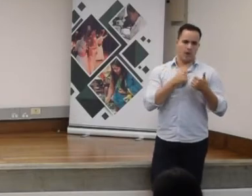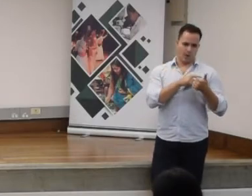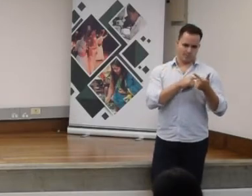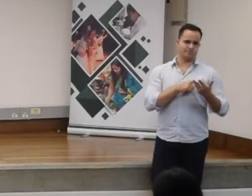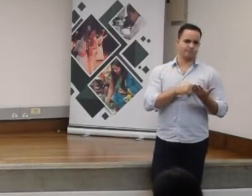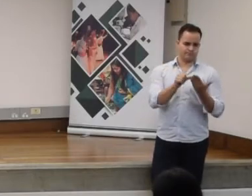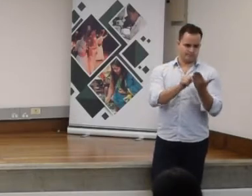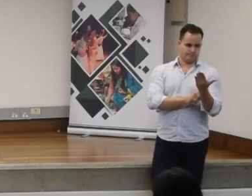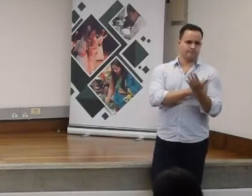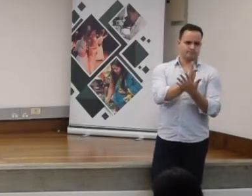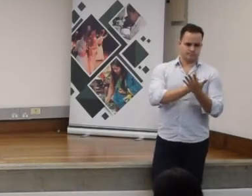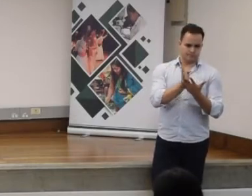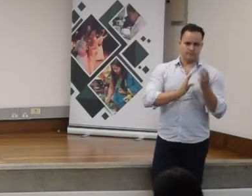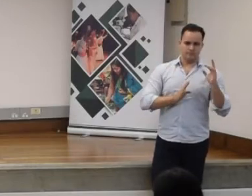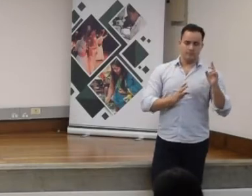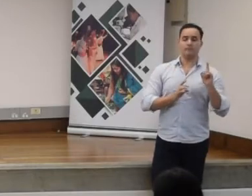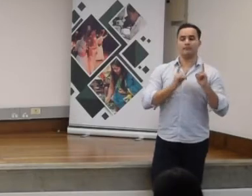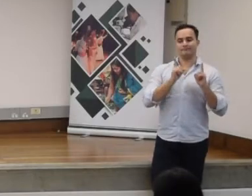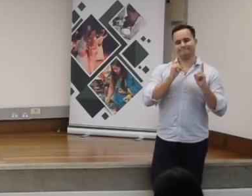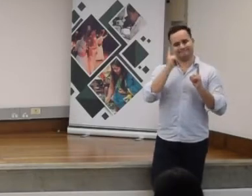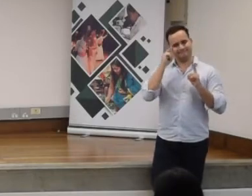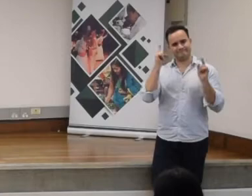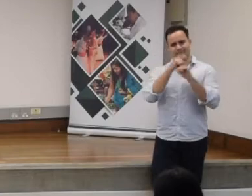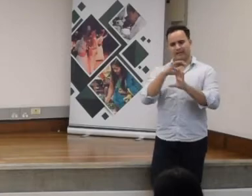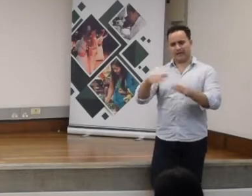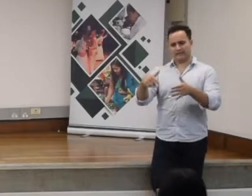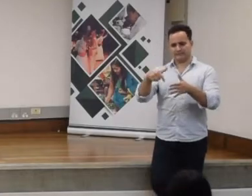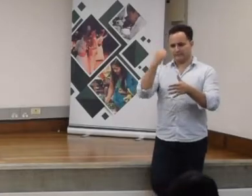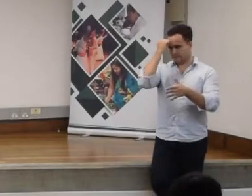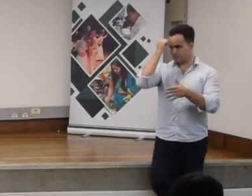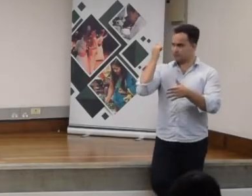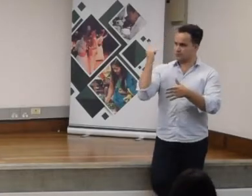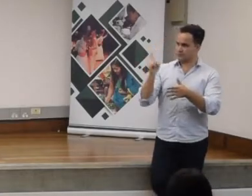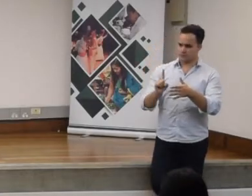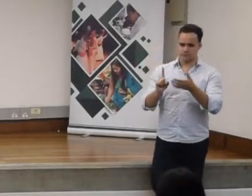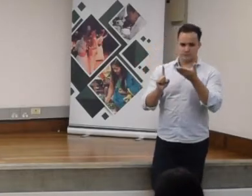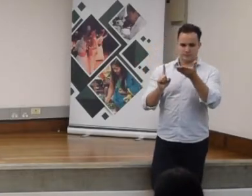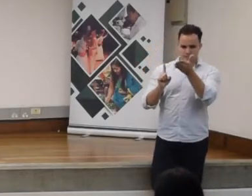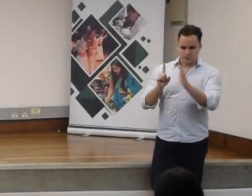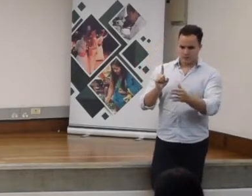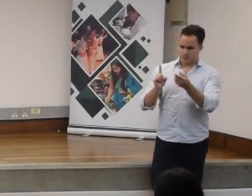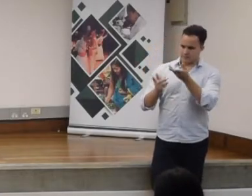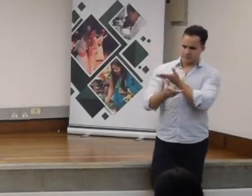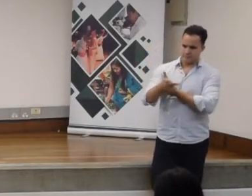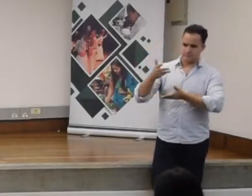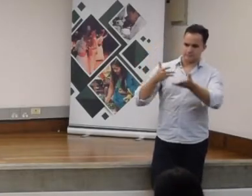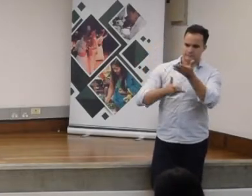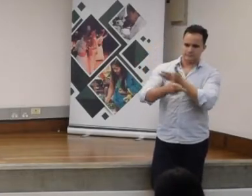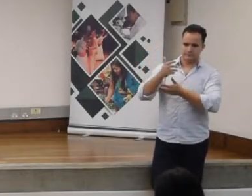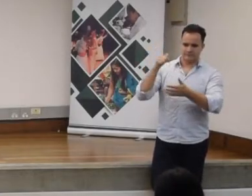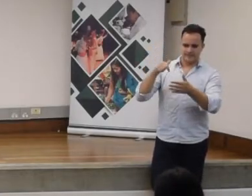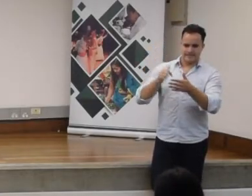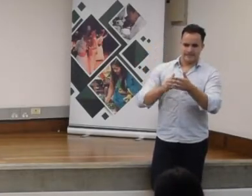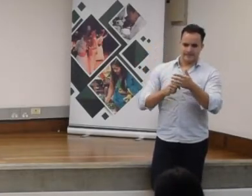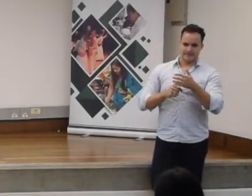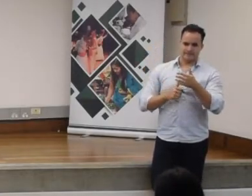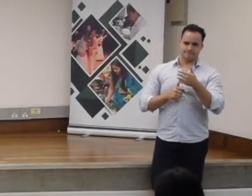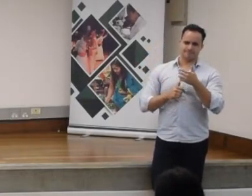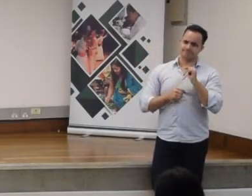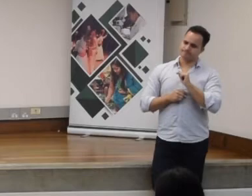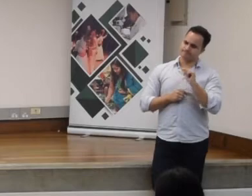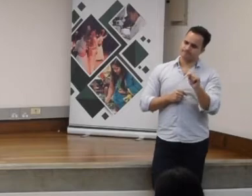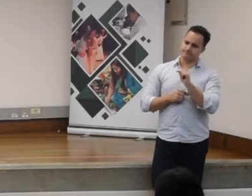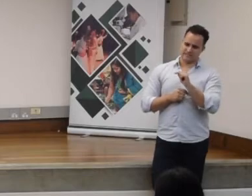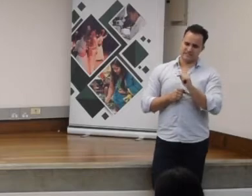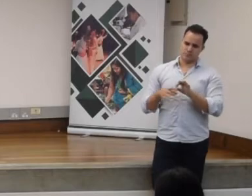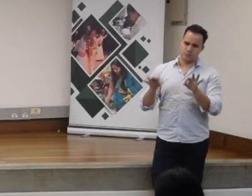que ocurre en la clase, en la relación enseñanza-aprendizaje, maestro-alumno, en esa relación que ocurre en el campo de aprendizaje, lo que implica